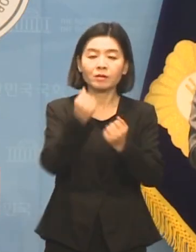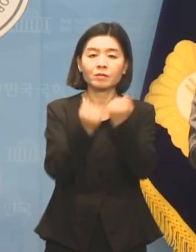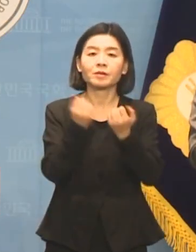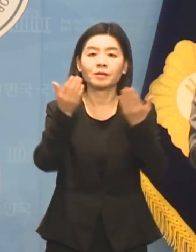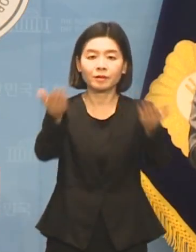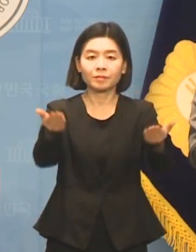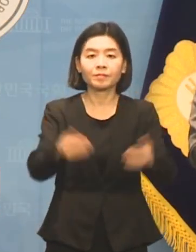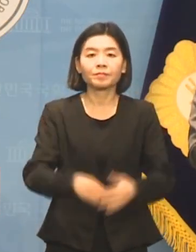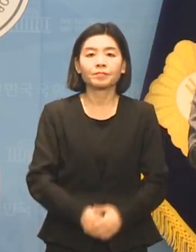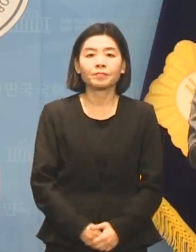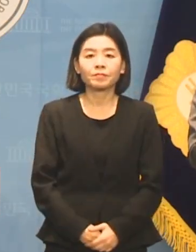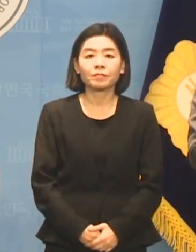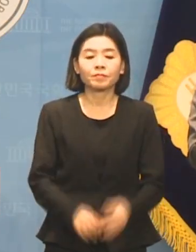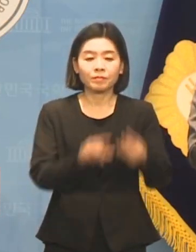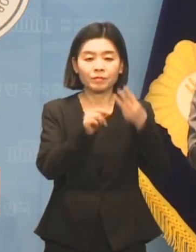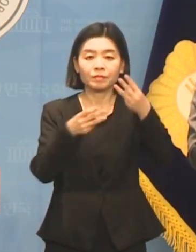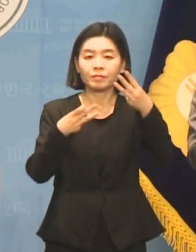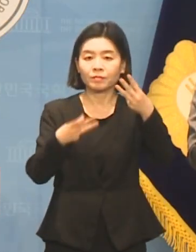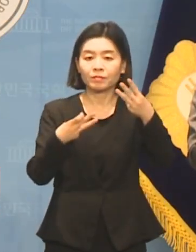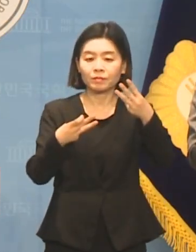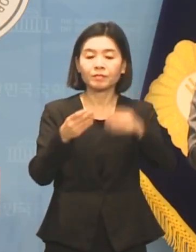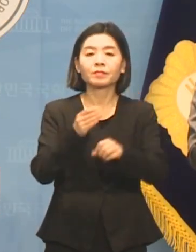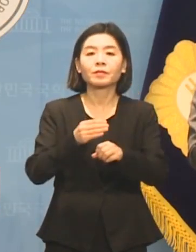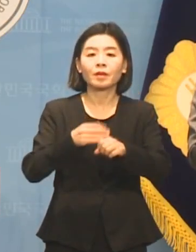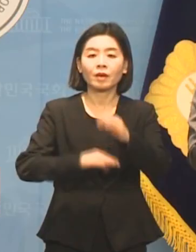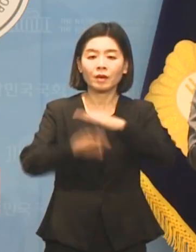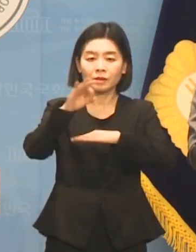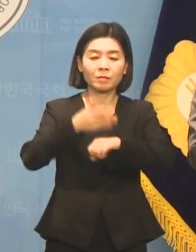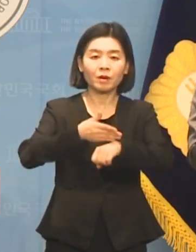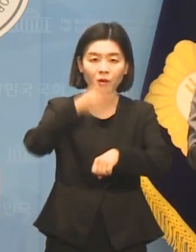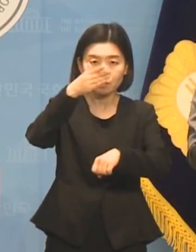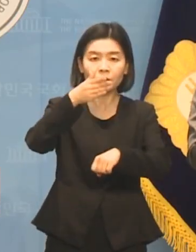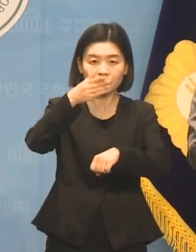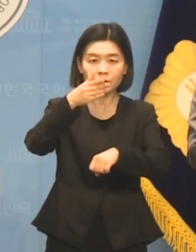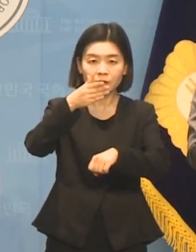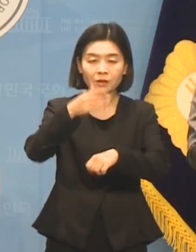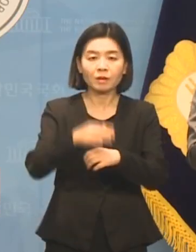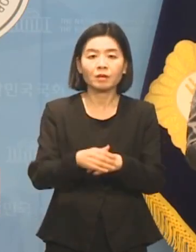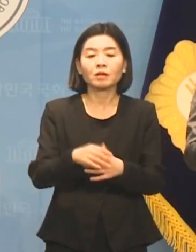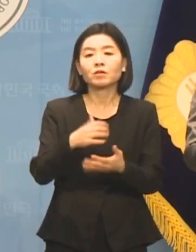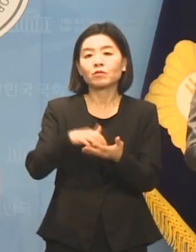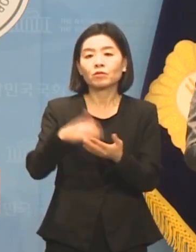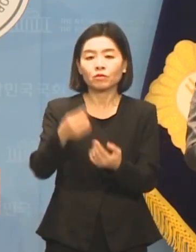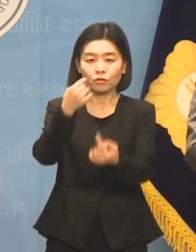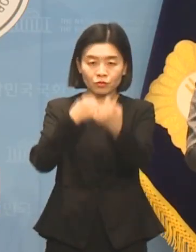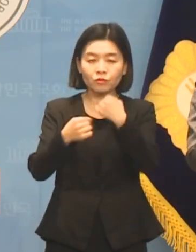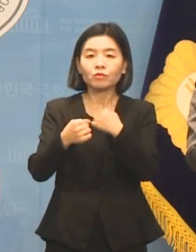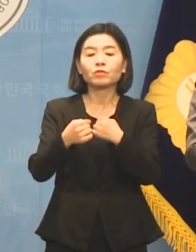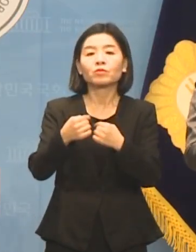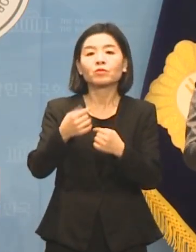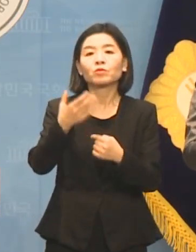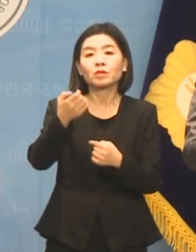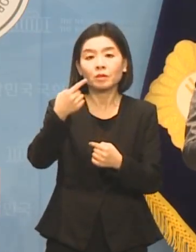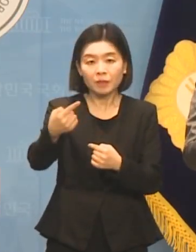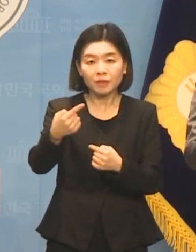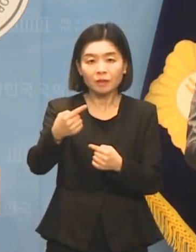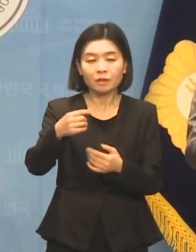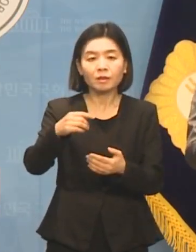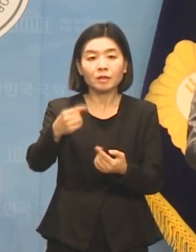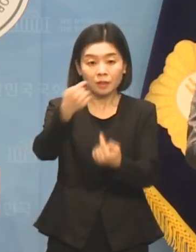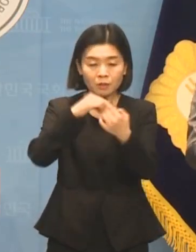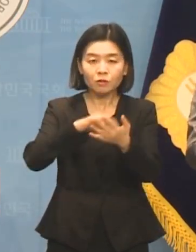브리핑하겠습니다. 3월 13일 9시 기준으로 97명이 방문했고 328건의 제보가